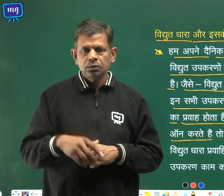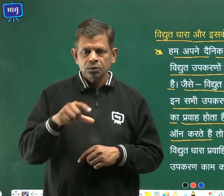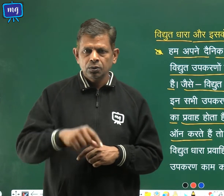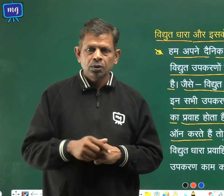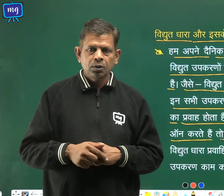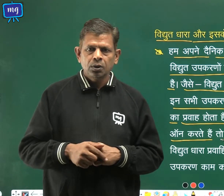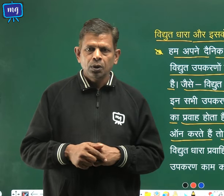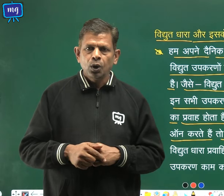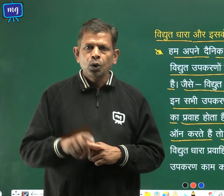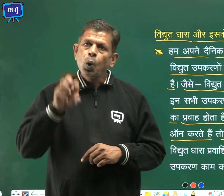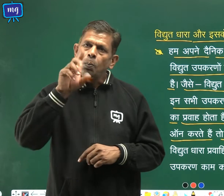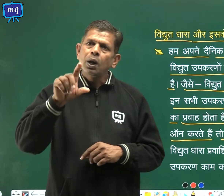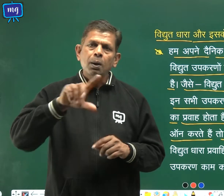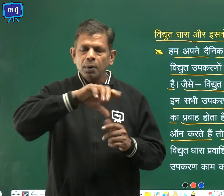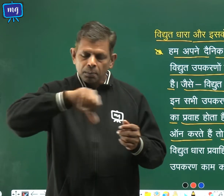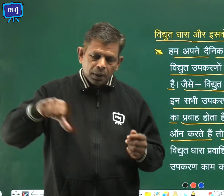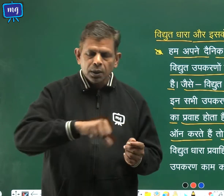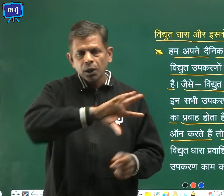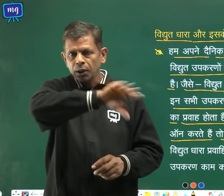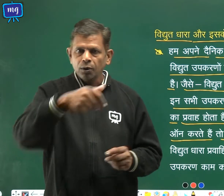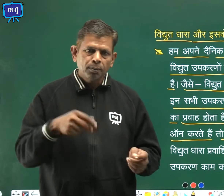तो इन उपकरणों में